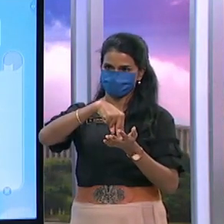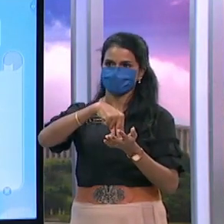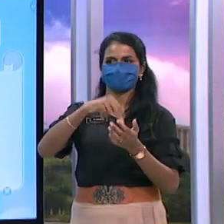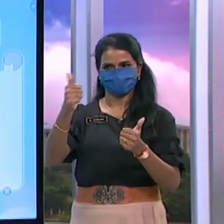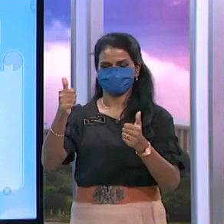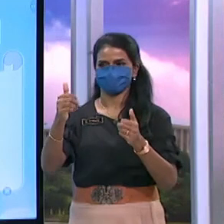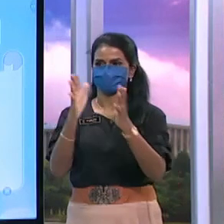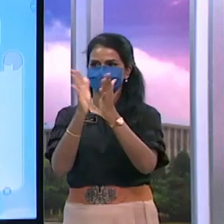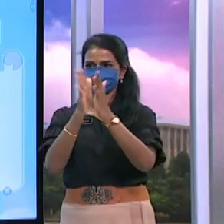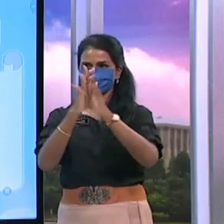Yes. Betul.